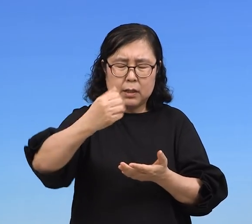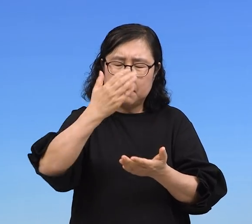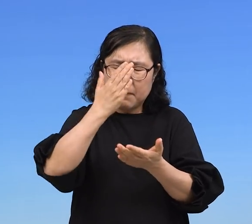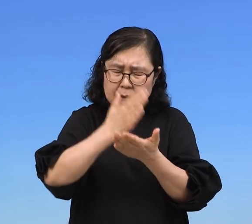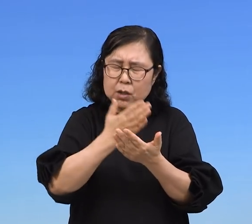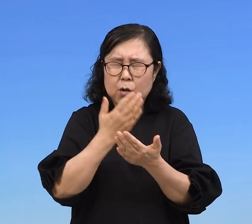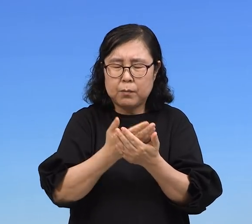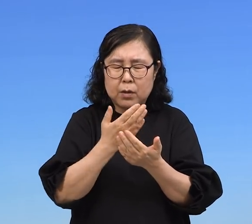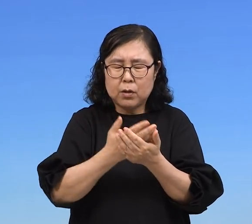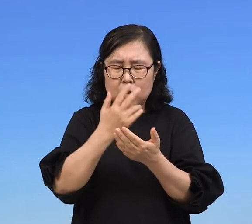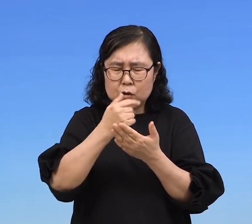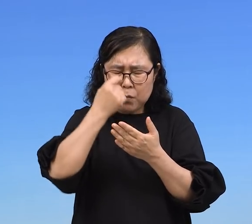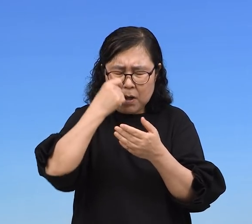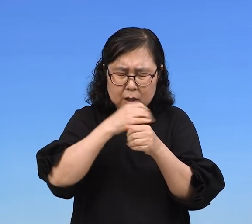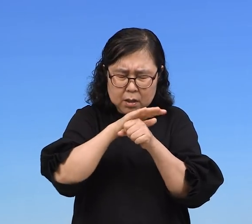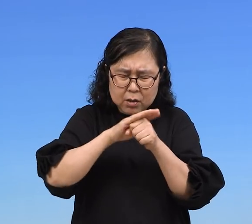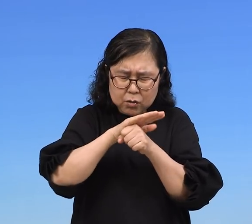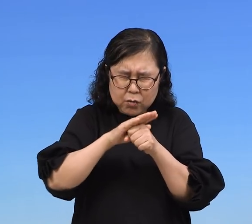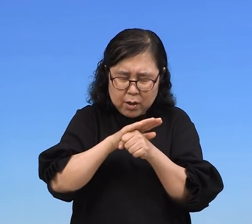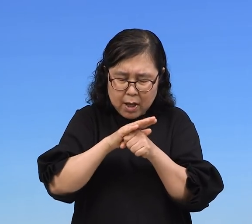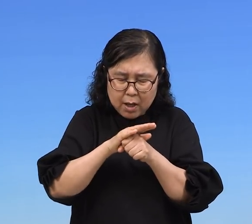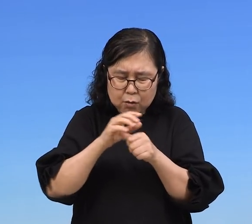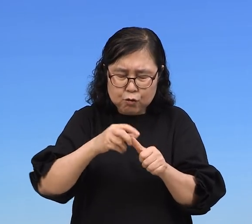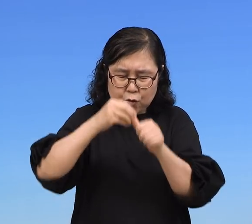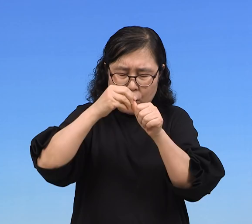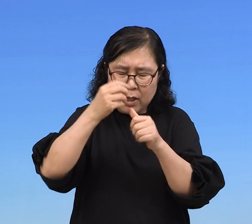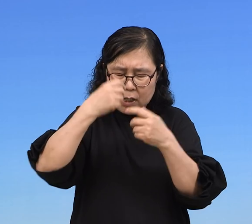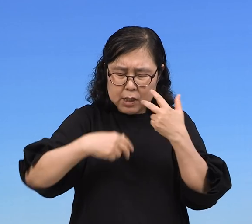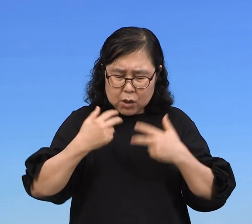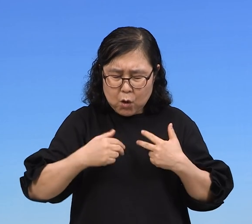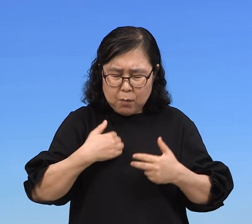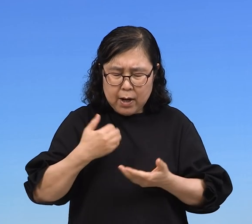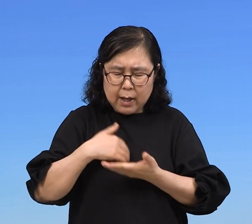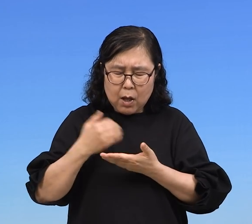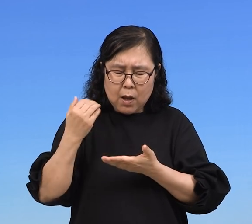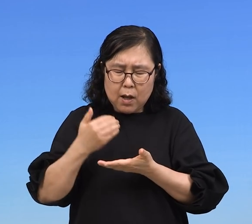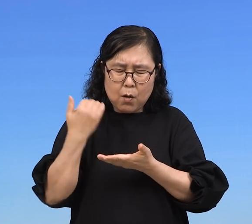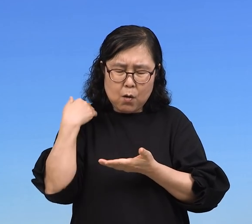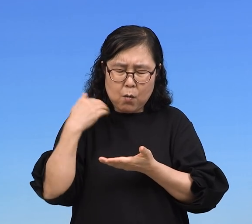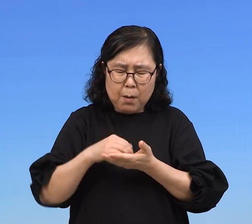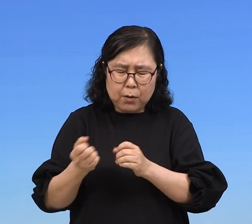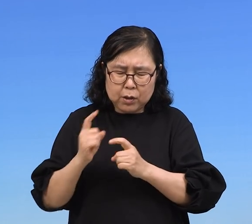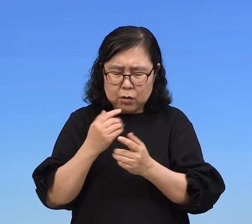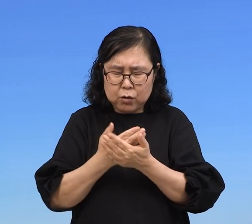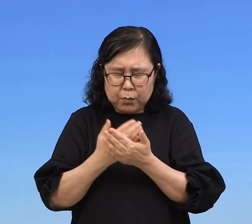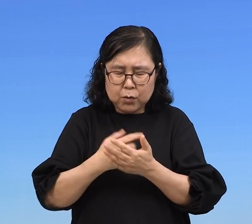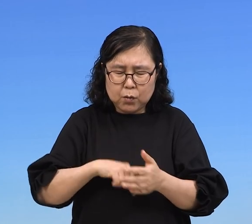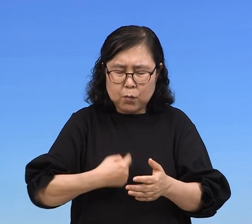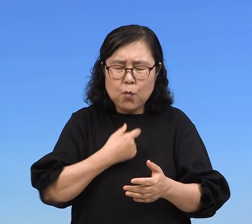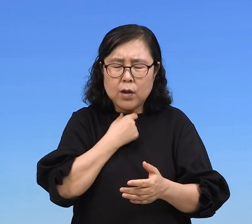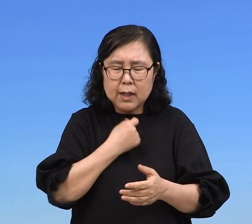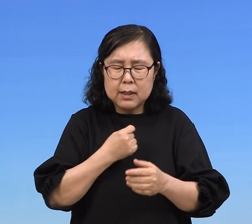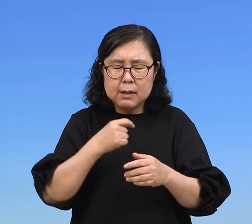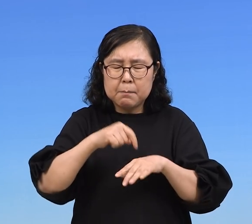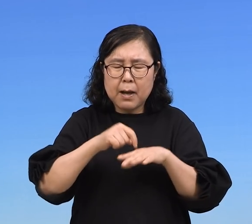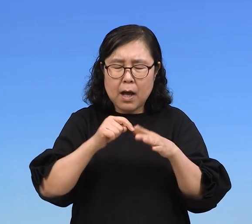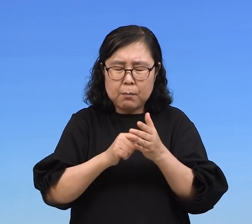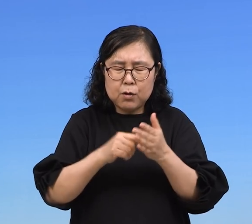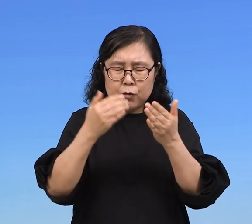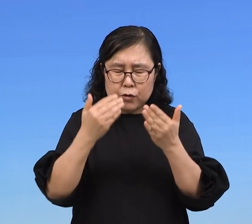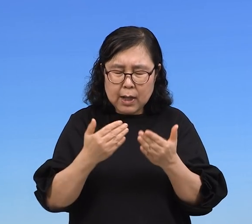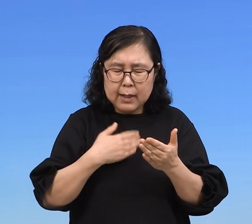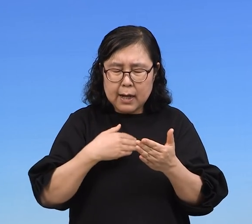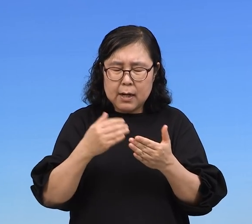마소서. 주의 구원의 즐거움을 내게 회복시켜 주시고 자원하는 심령을 주사